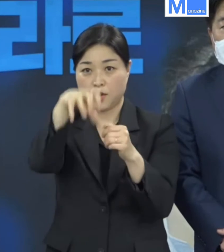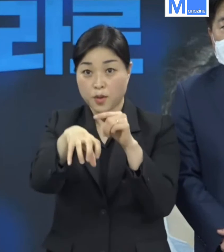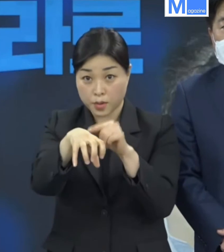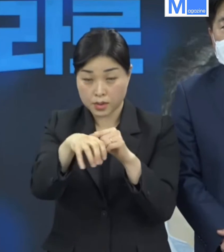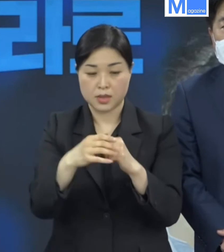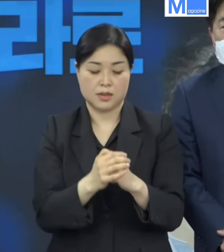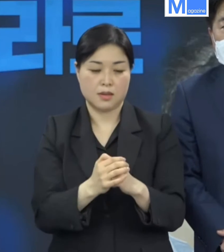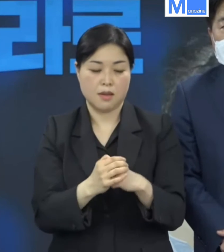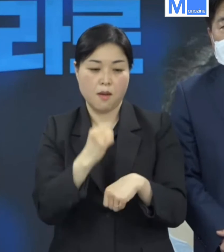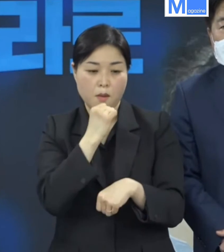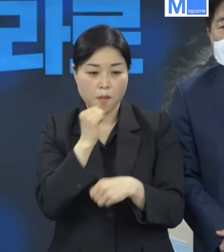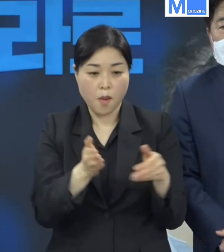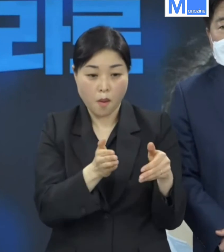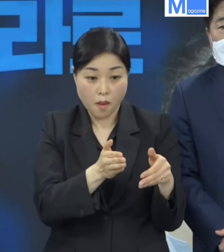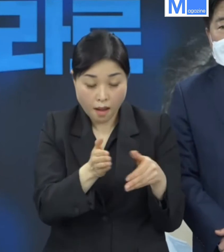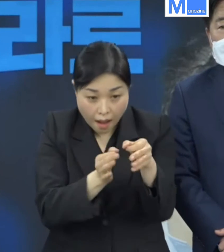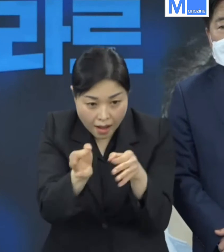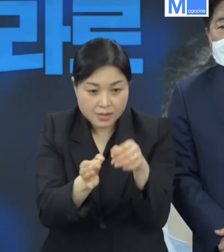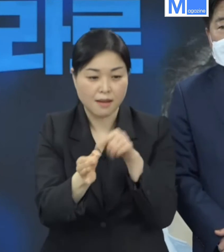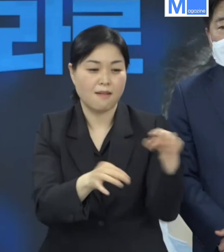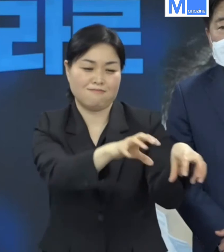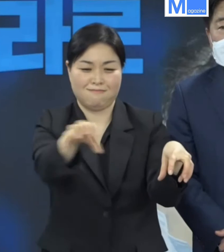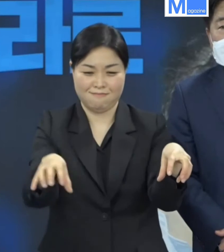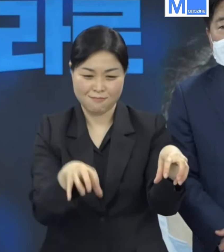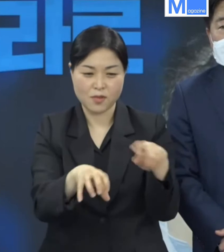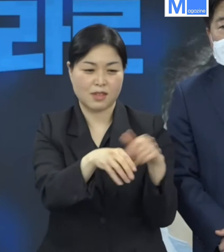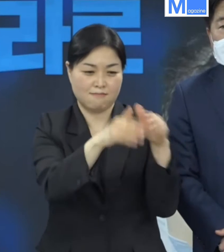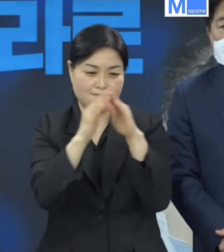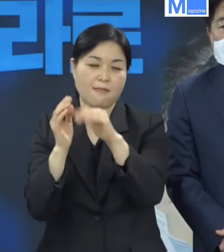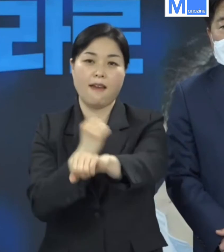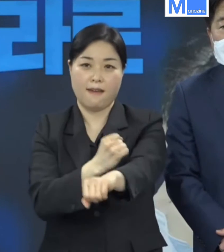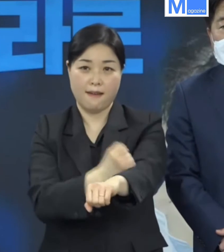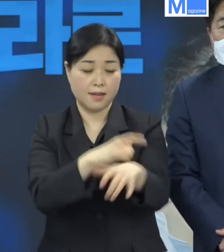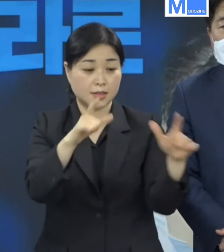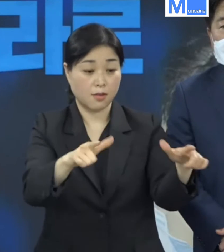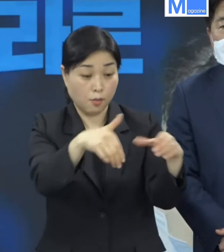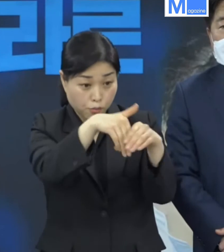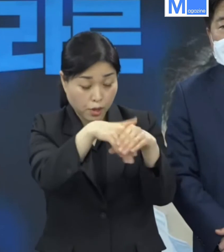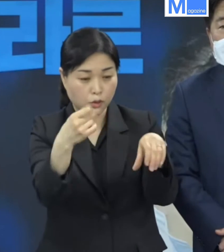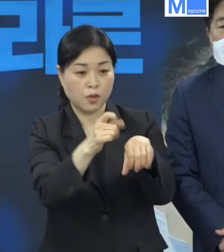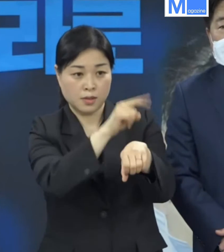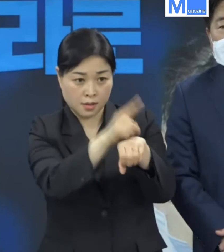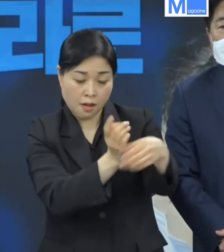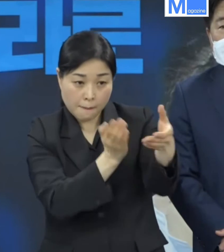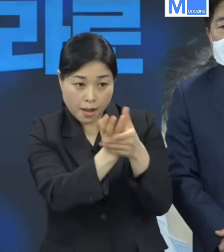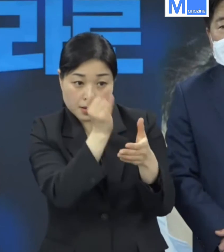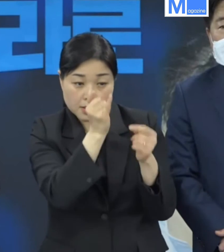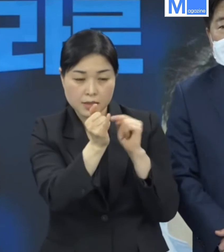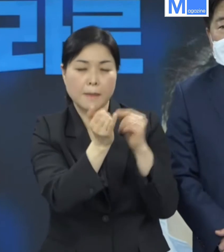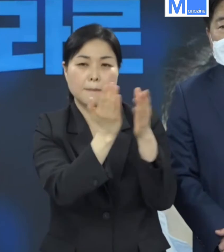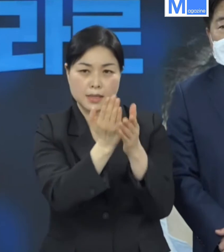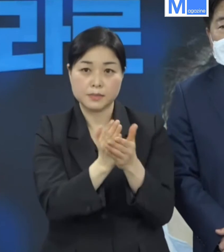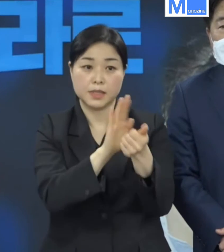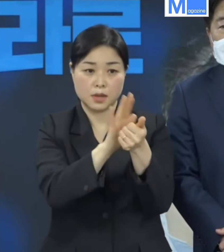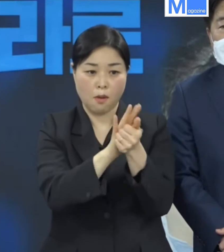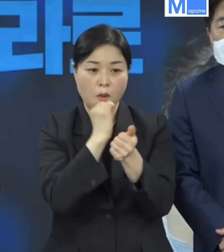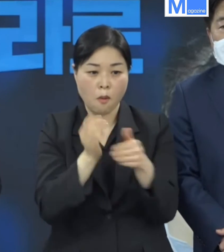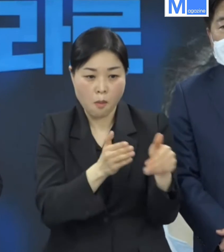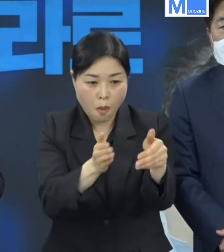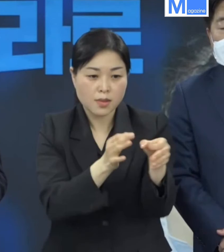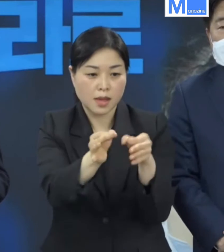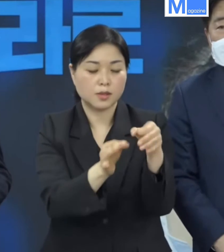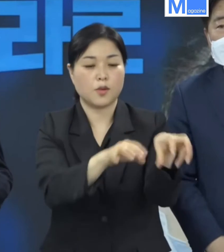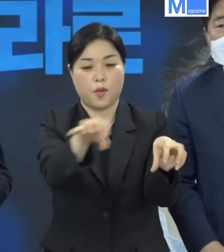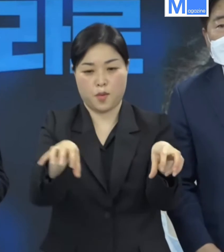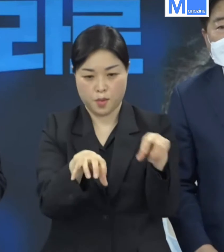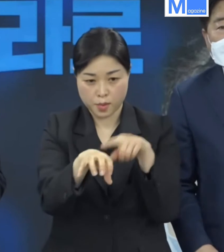지역에 설립할 것입니다. 지역의 문화와 특색을 살린 특화된 맞춤형 골목형